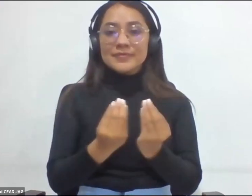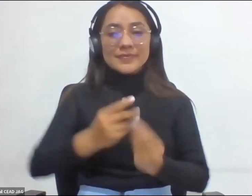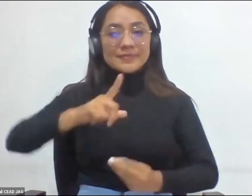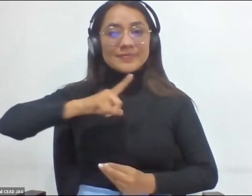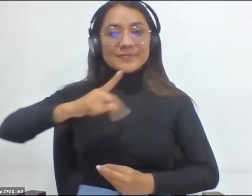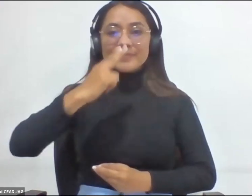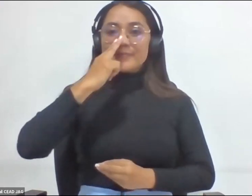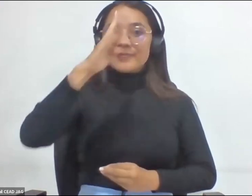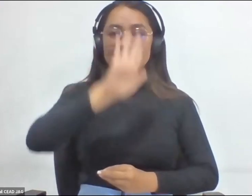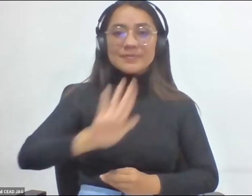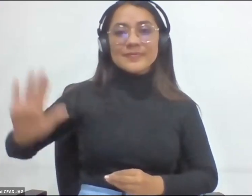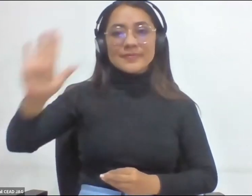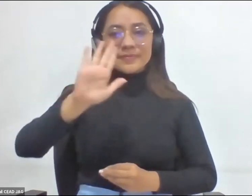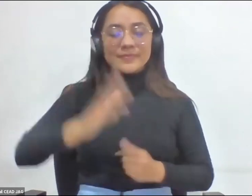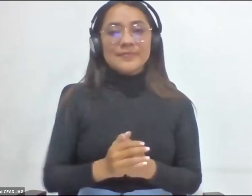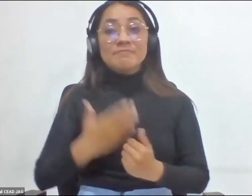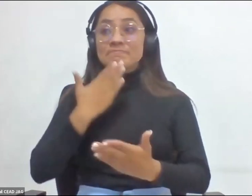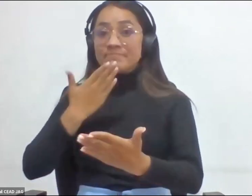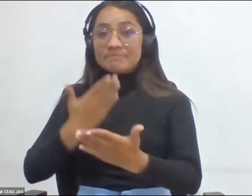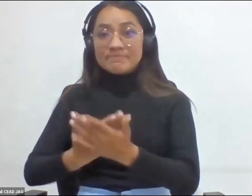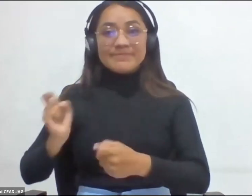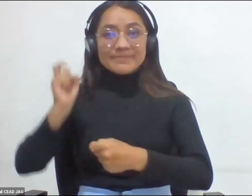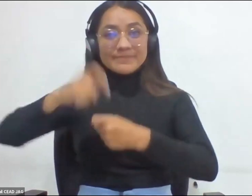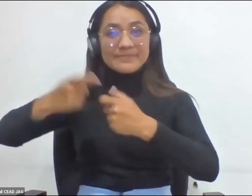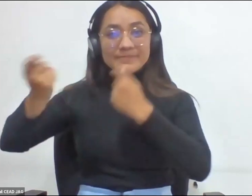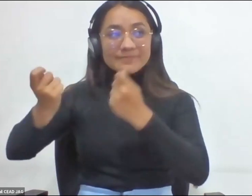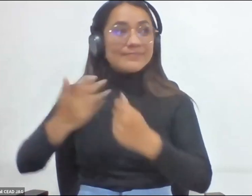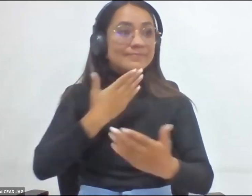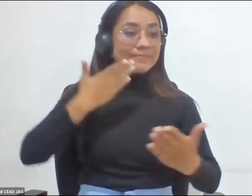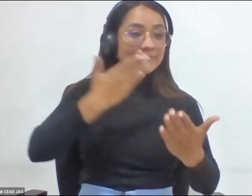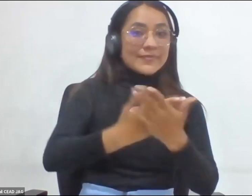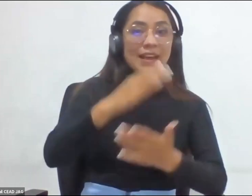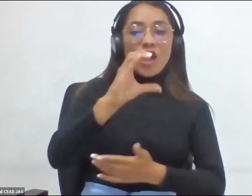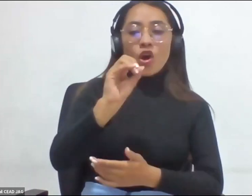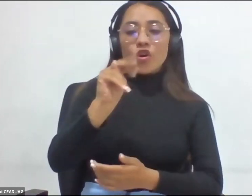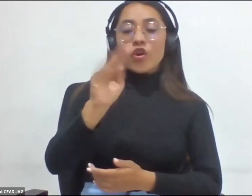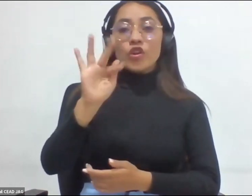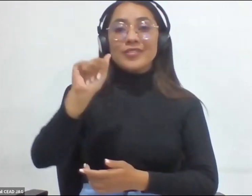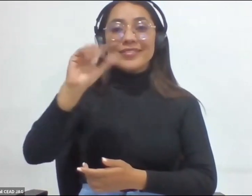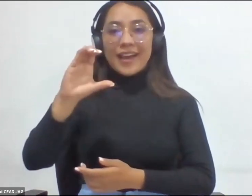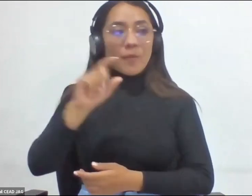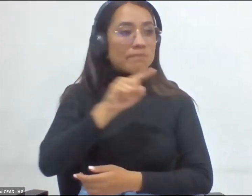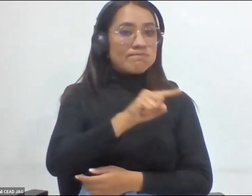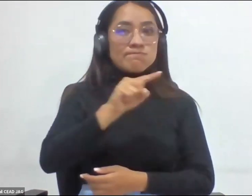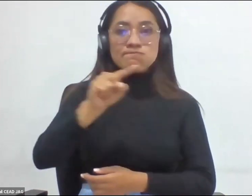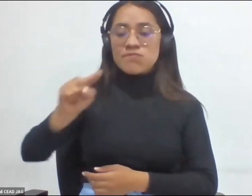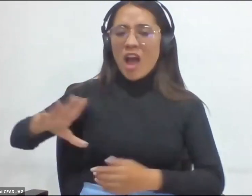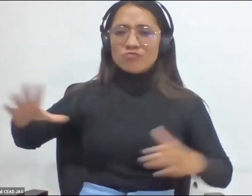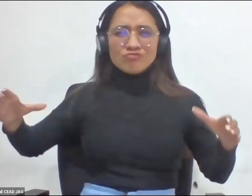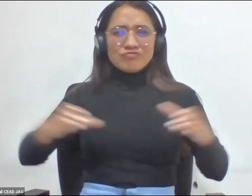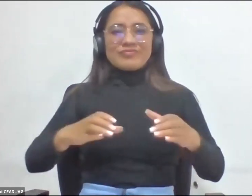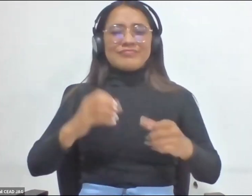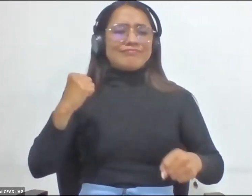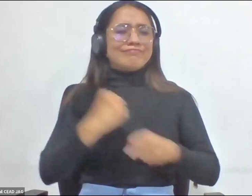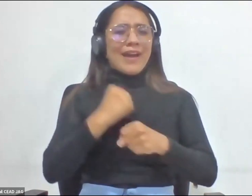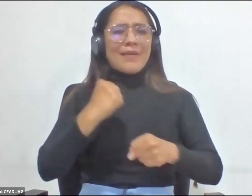Liderazgo nacional registro y control al contact Center porque entre todos trabajamos y hacemos un trabajo en Red